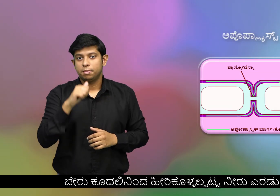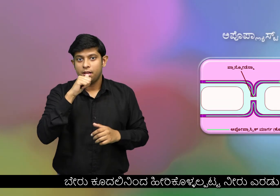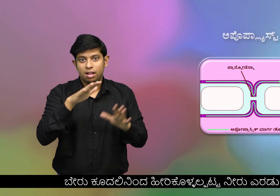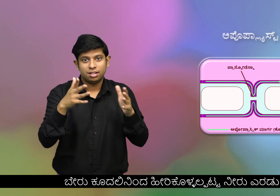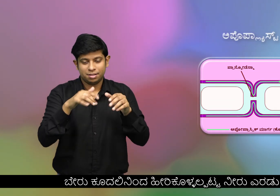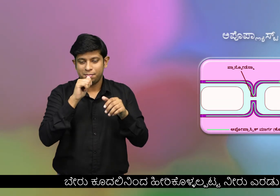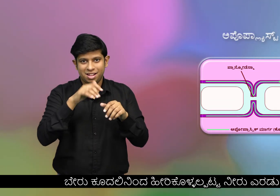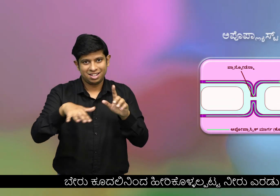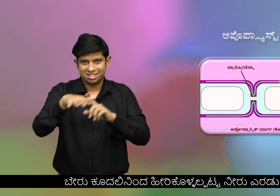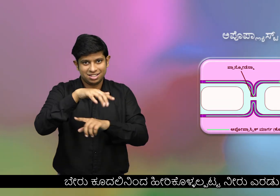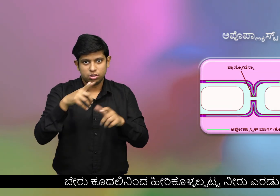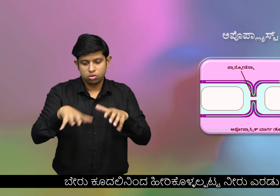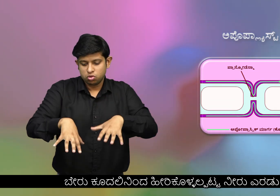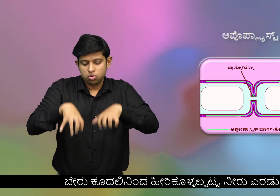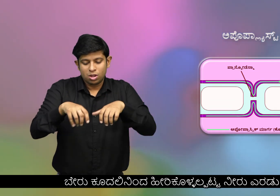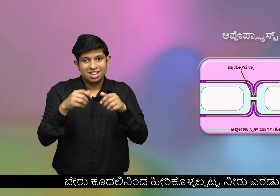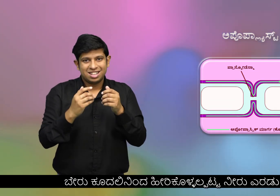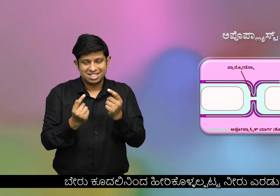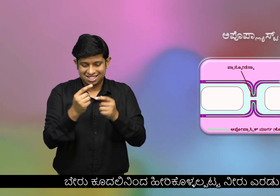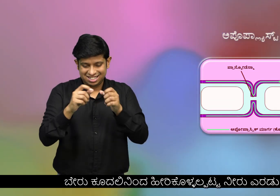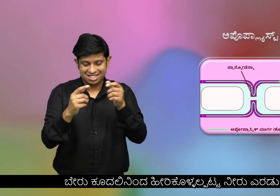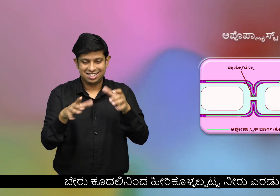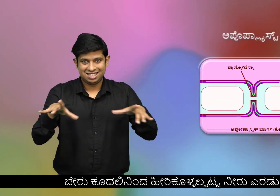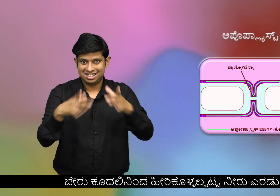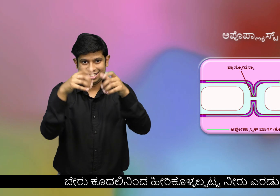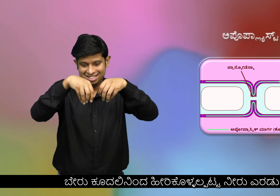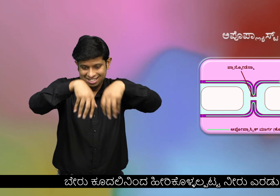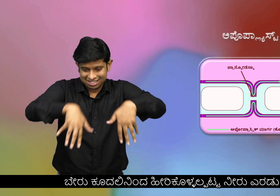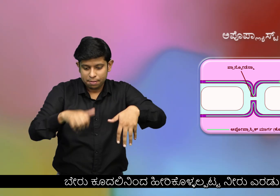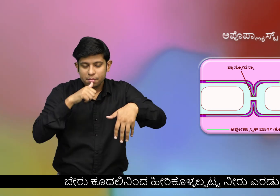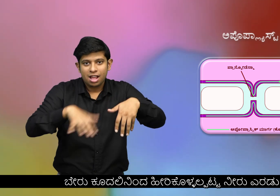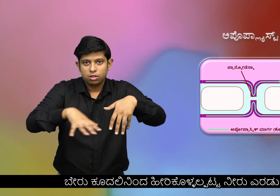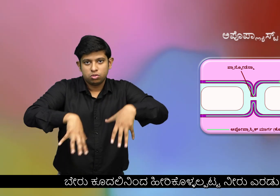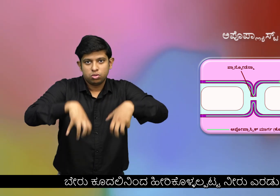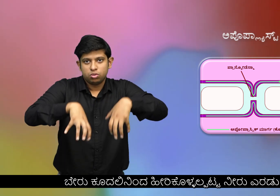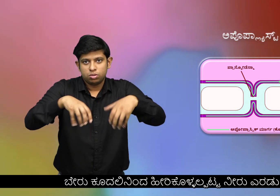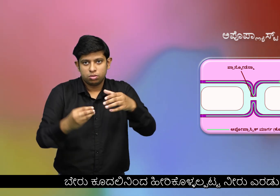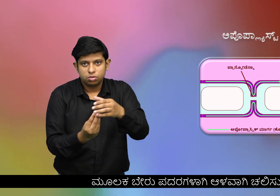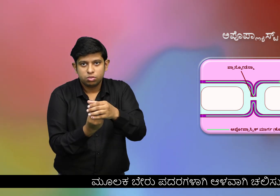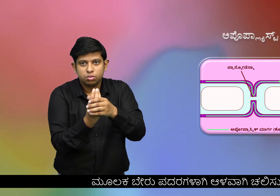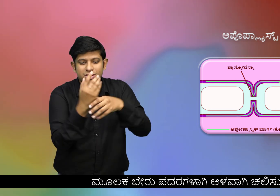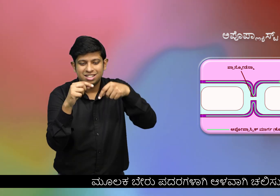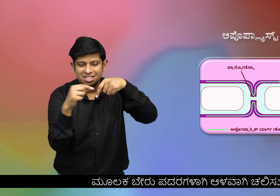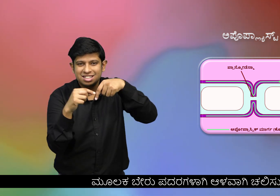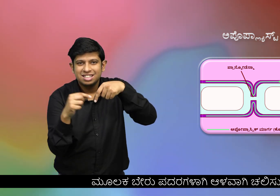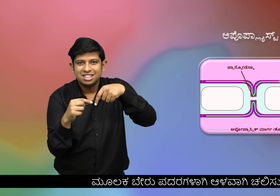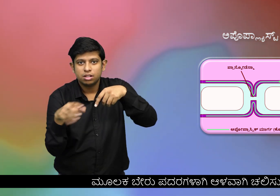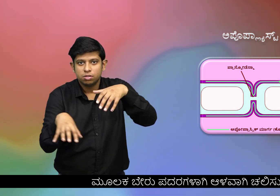ಬೇರು ಕೂದಲಿನಿಂದ ಹೀರಿಕೊಳ್ಳಲ್ಪಟ್ಟ ನೀರು ಎರಡು ಮಾರ್ಗಗಳ ಮೂಲಕ ಬೇರು ಪದರಗಳಾಗಿ